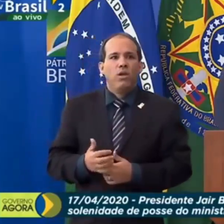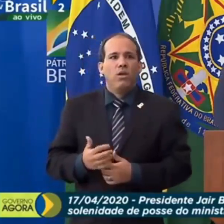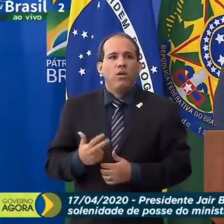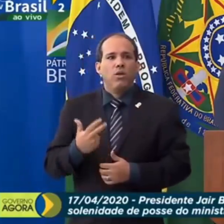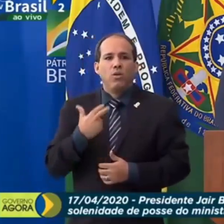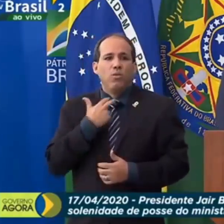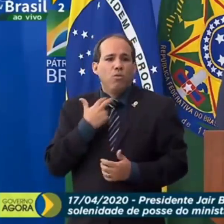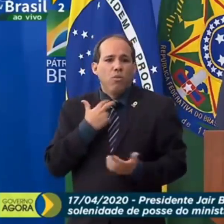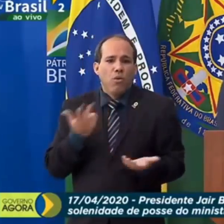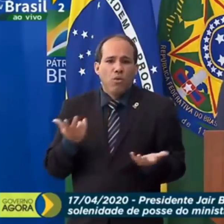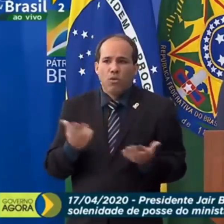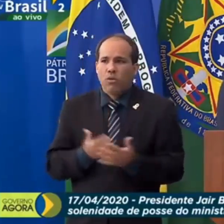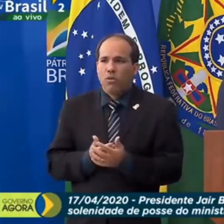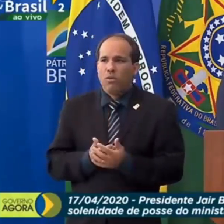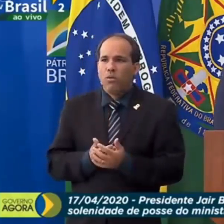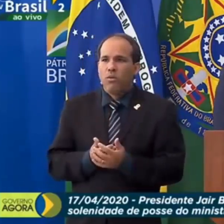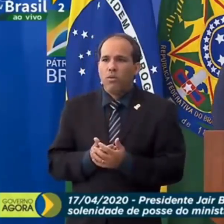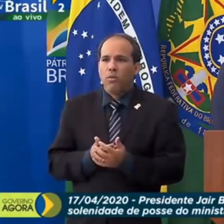buscar aquilo que,